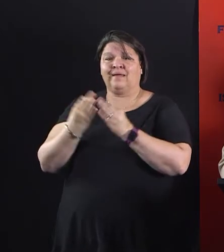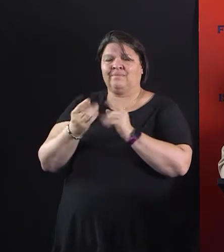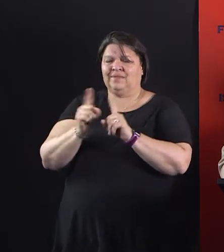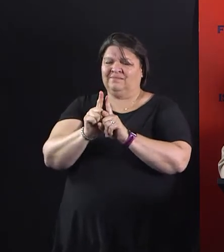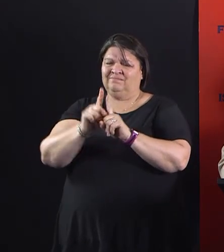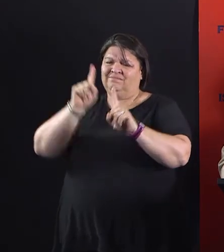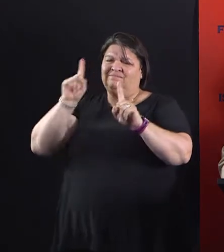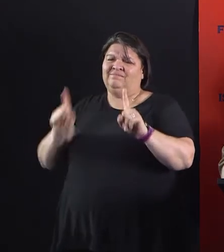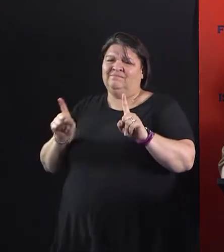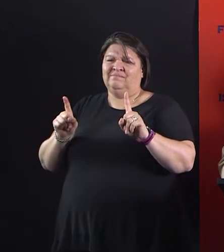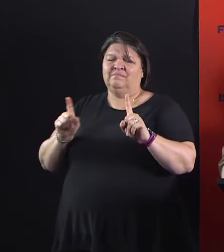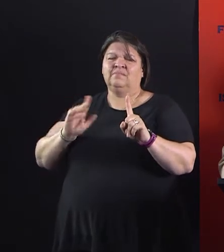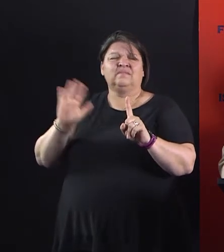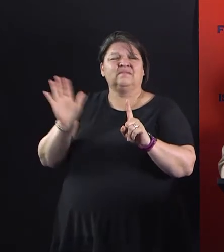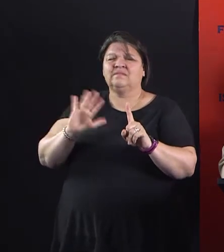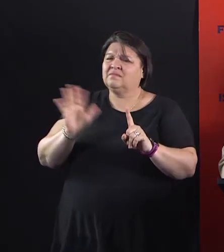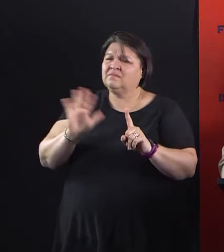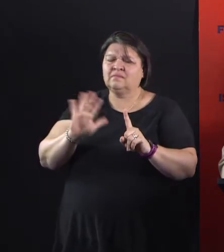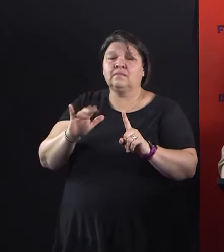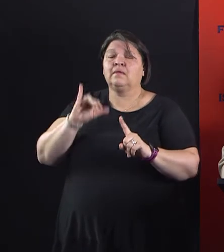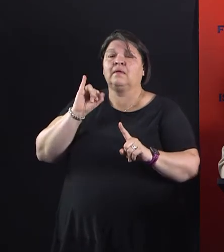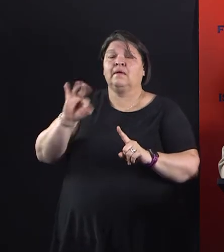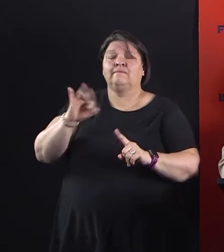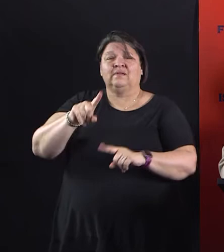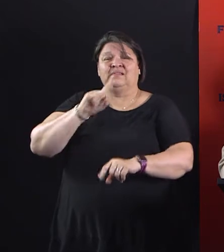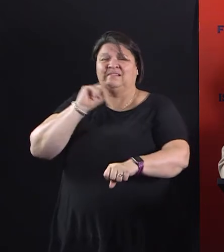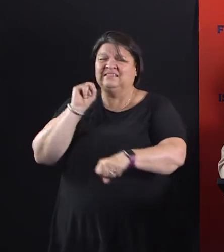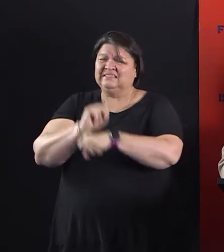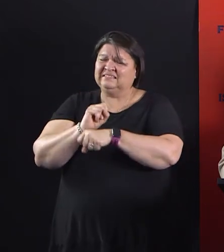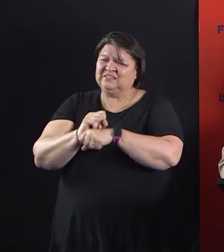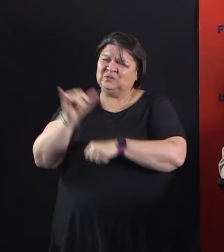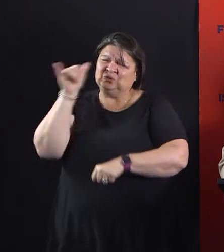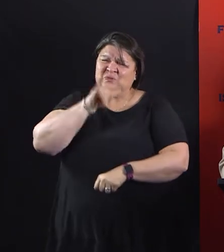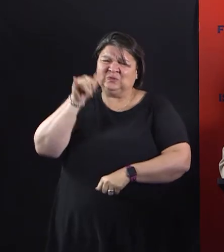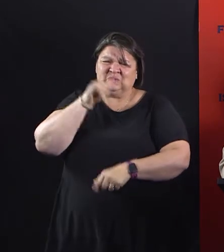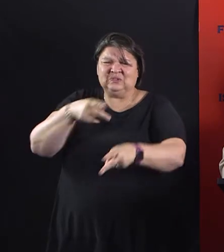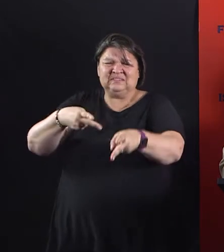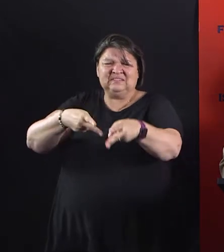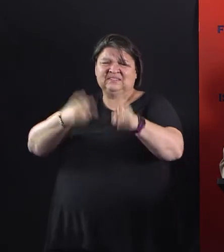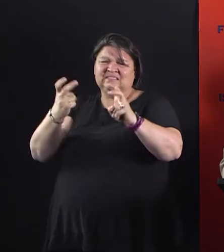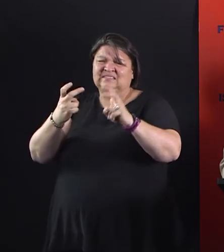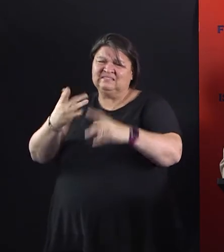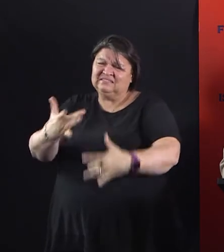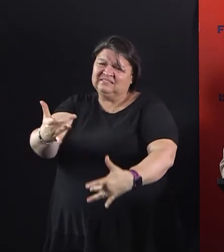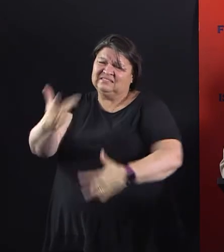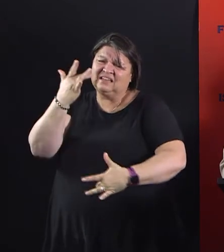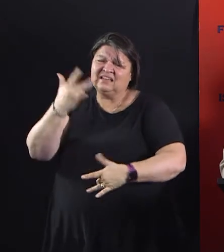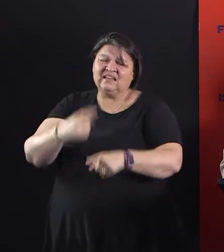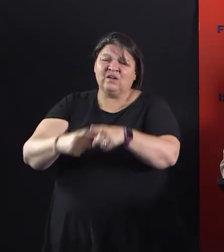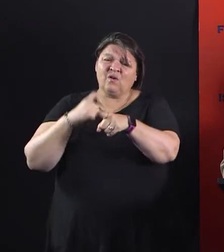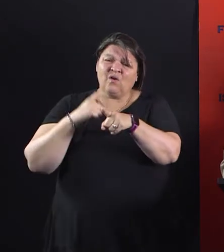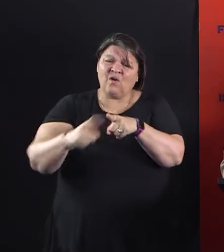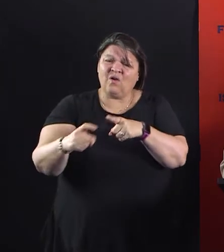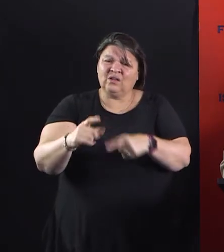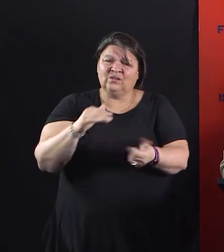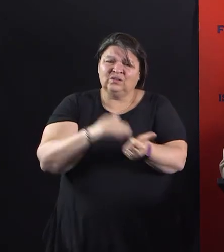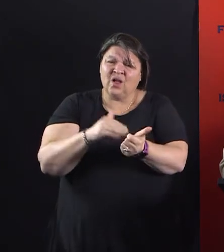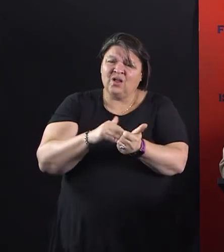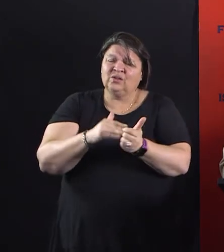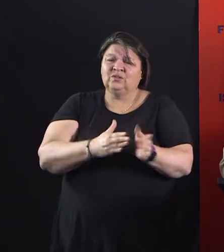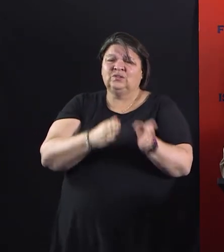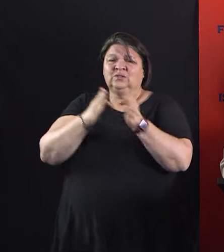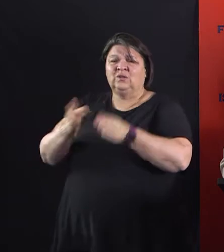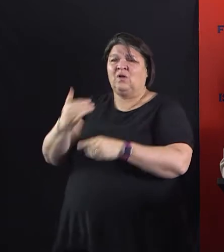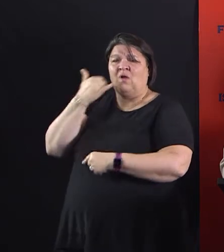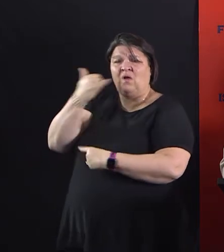have severe symptoms, call your doctor, call 911 if you have respiratory problems. Y así como lo estamos